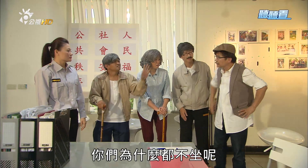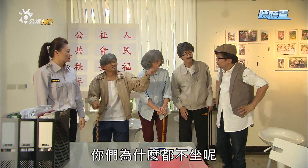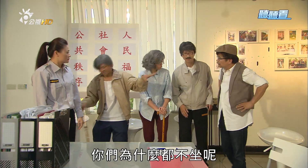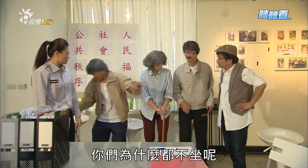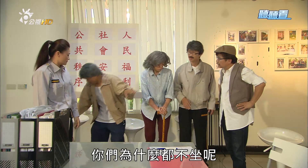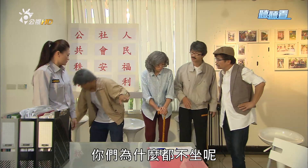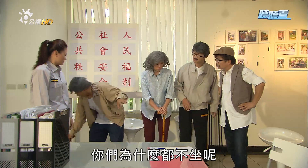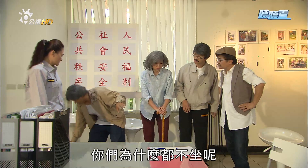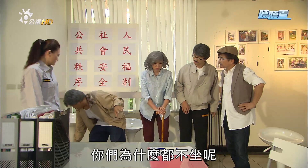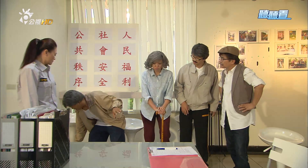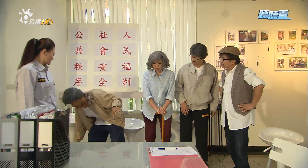呢？